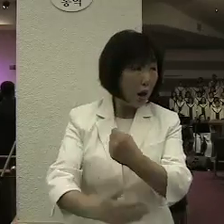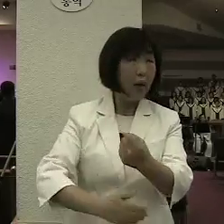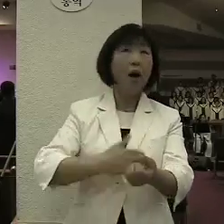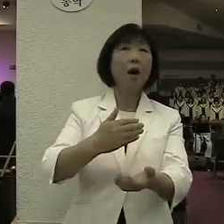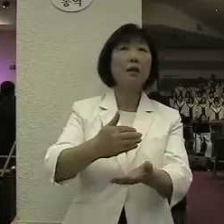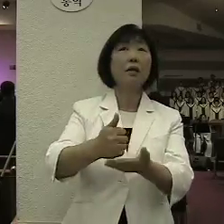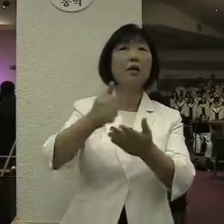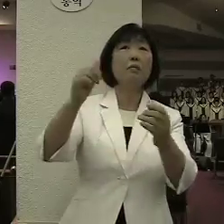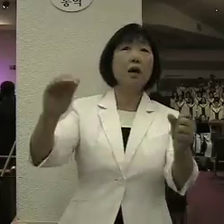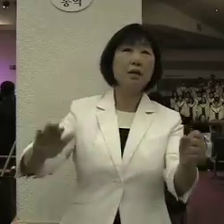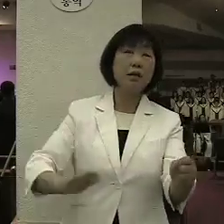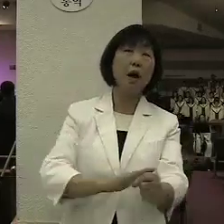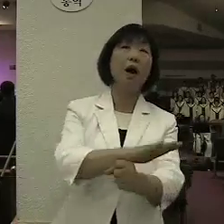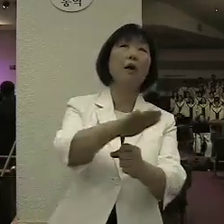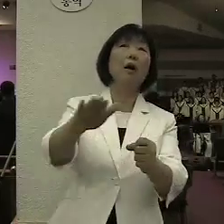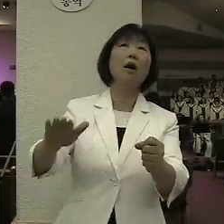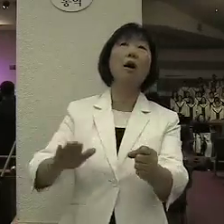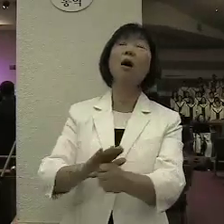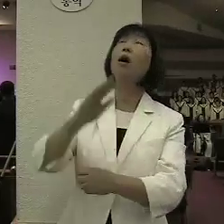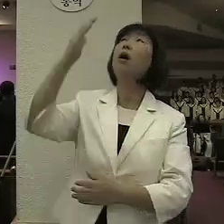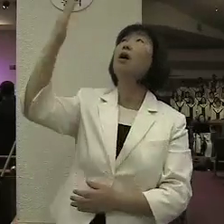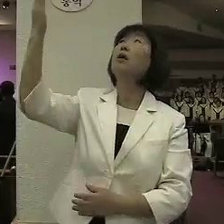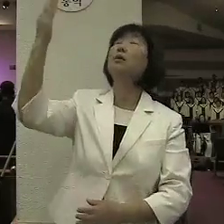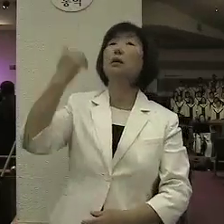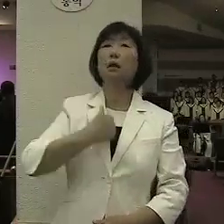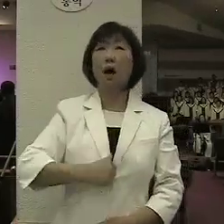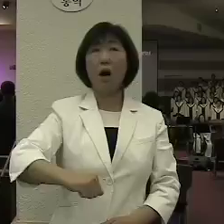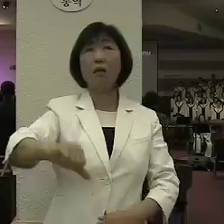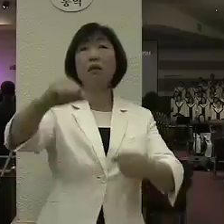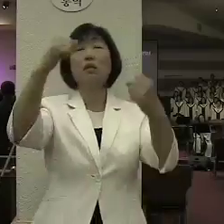이 자리에 떠나기를 바랍니다.